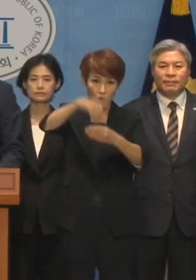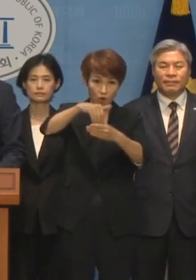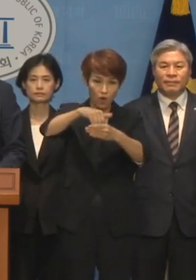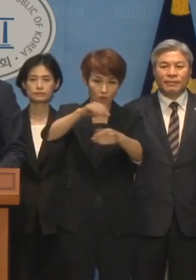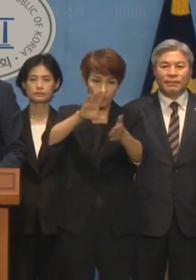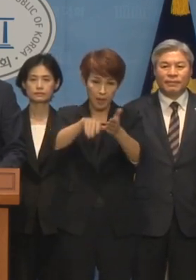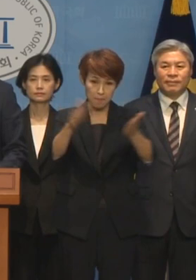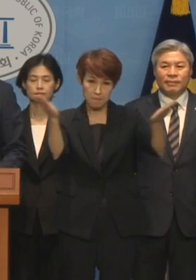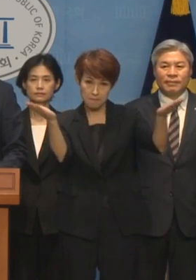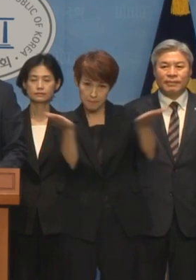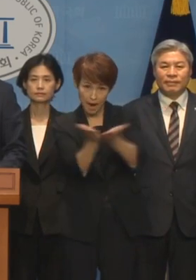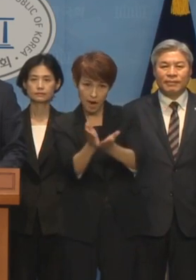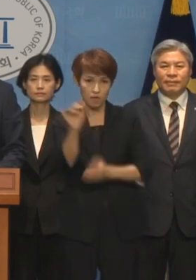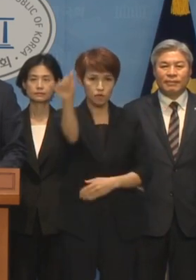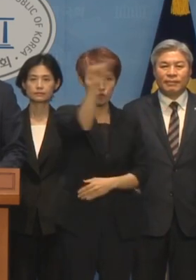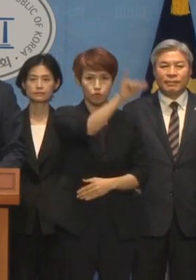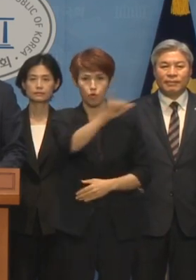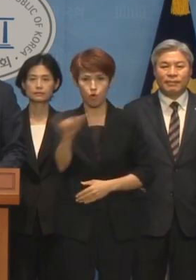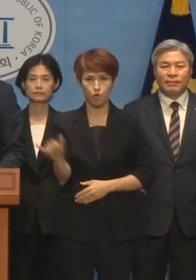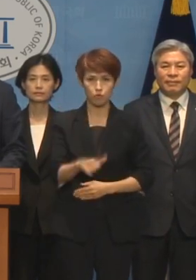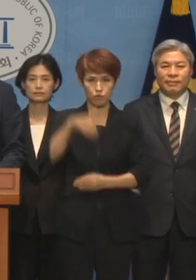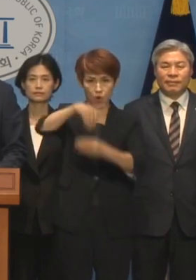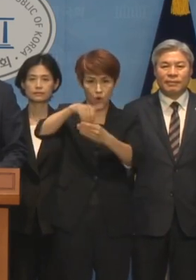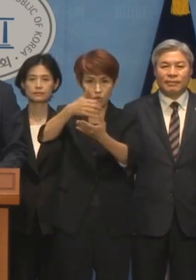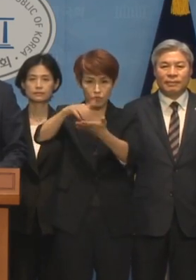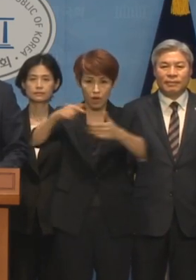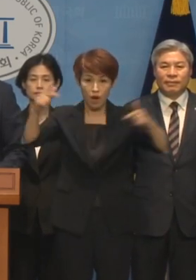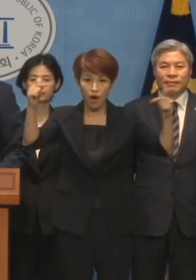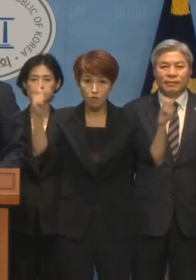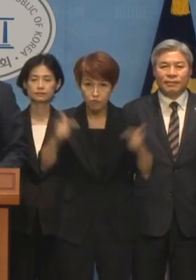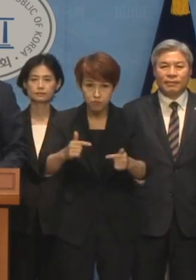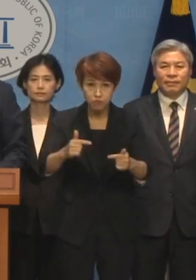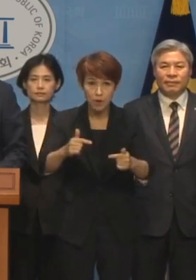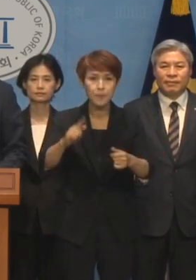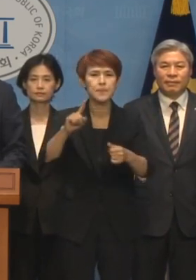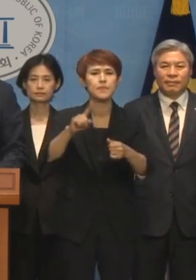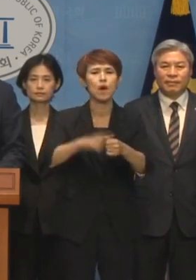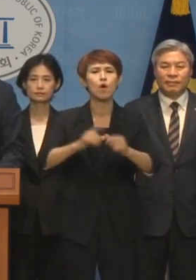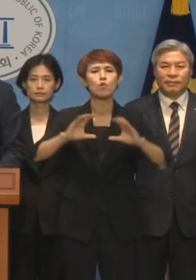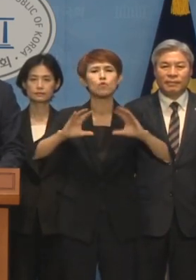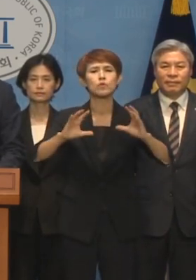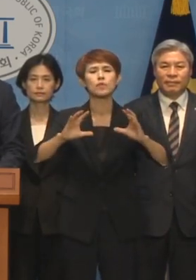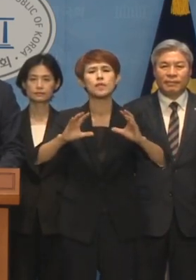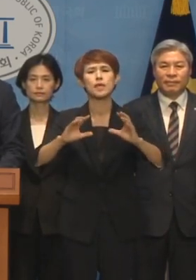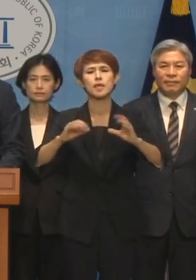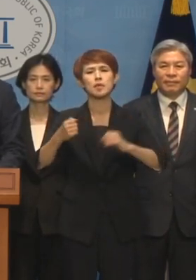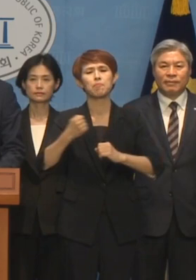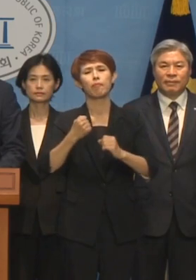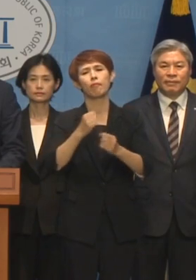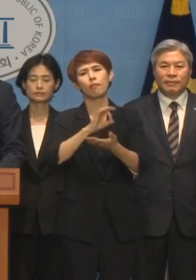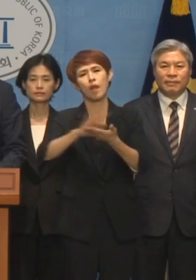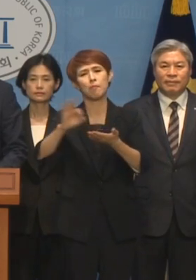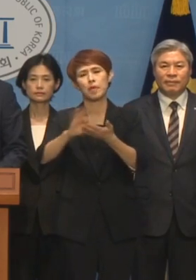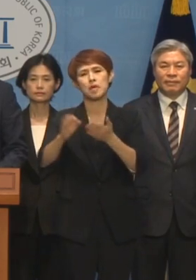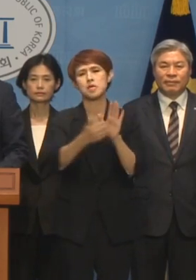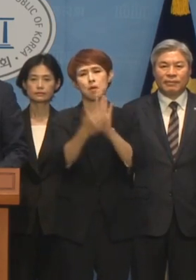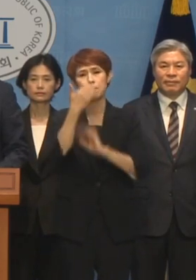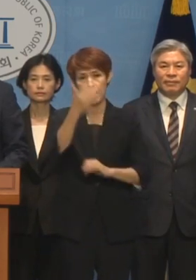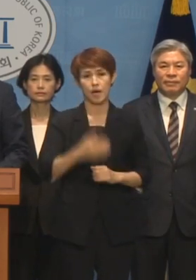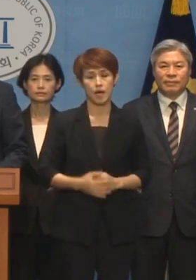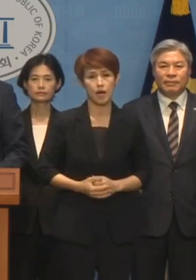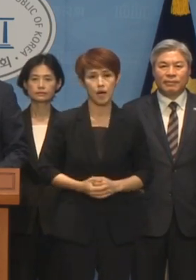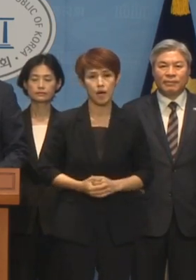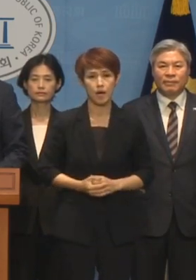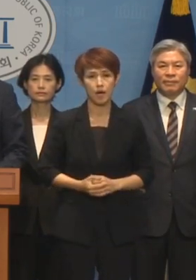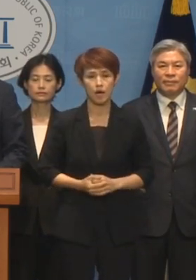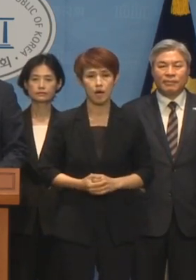맞춰 전국 단위 선거 횟수를 줄이면 그만큼 국력 낭비를 막을 수 있을 것입니다. 이를 위해